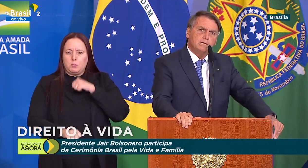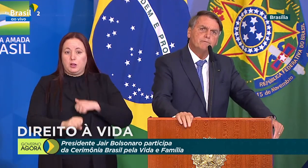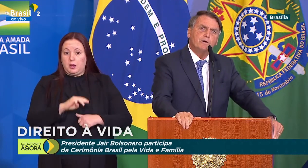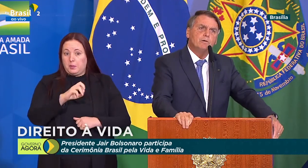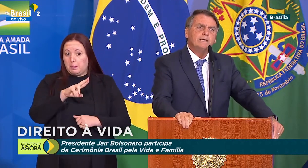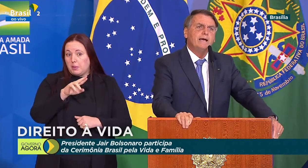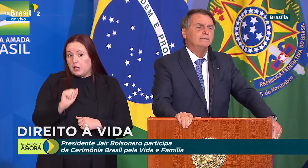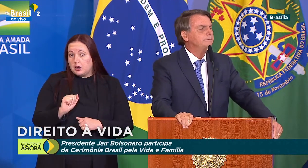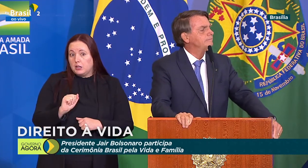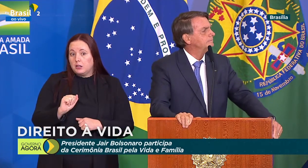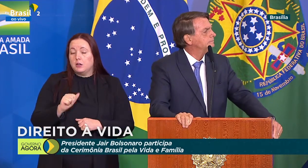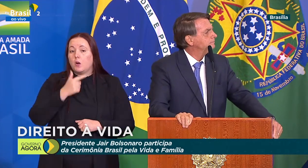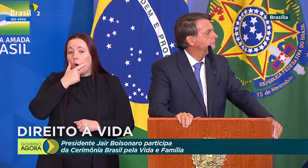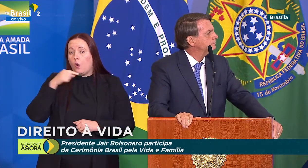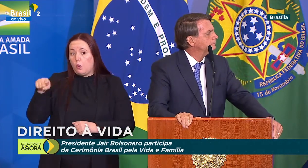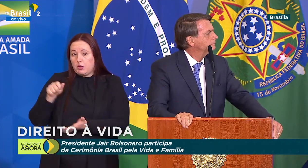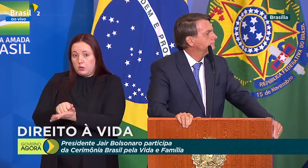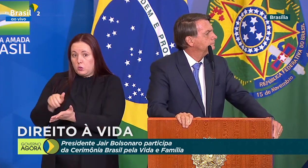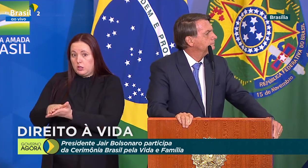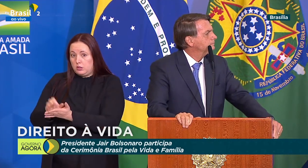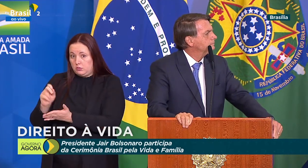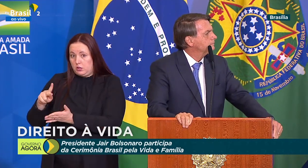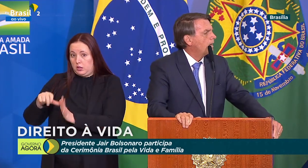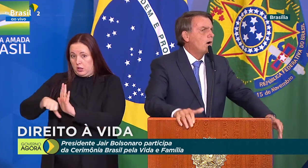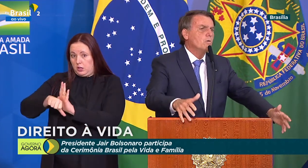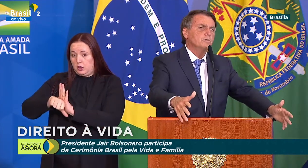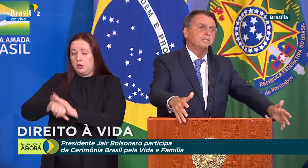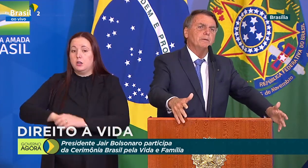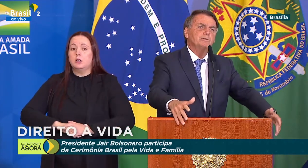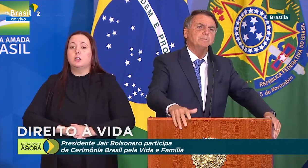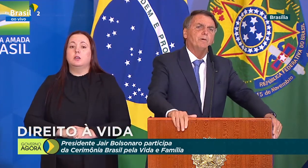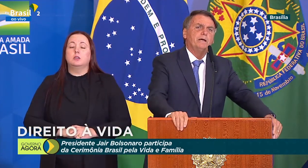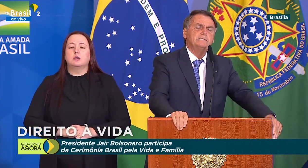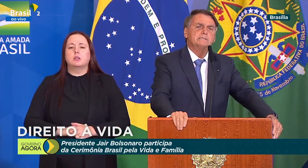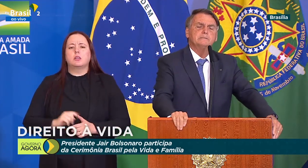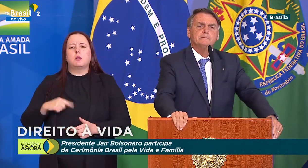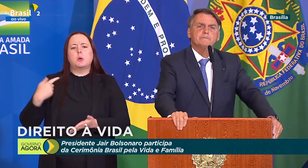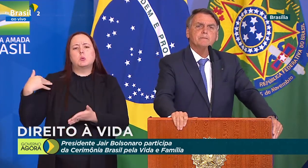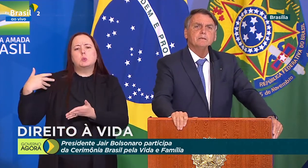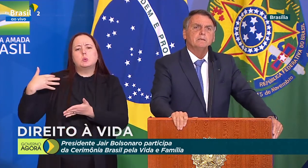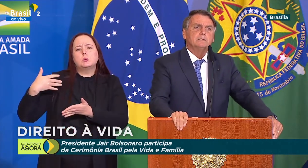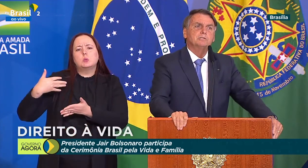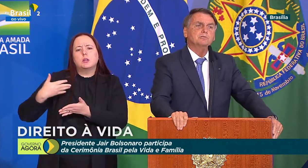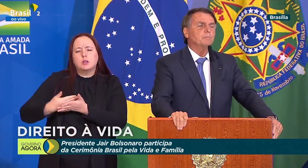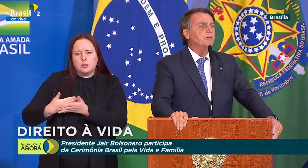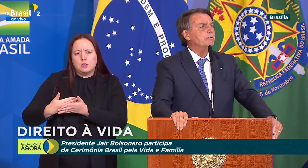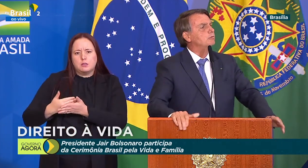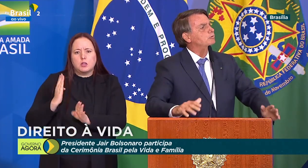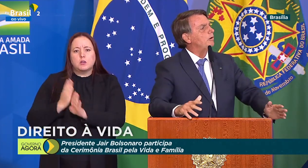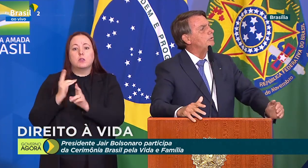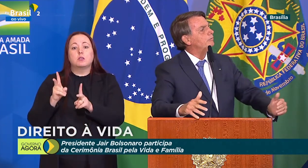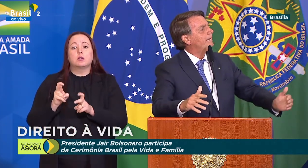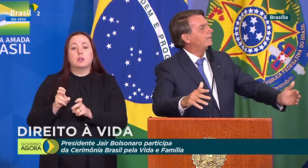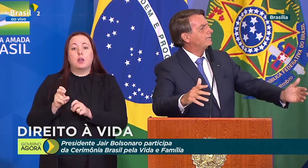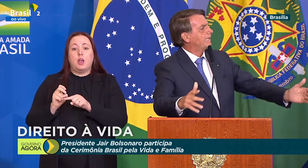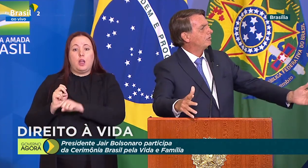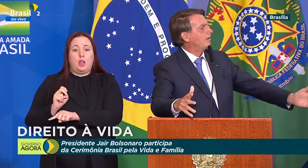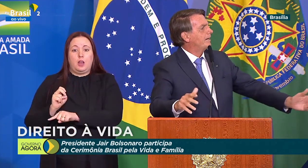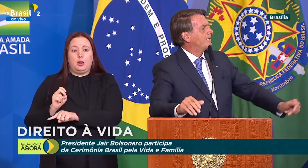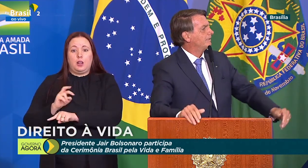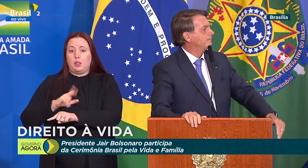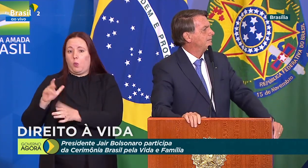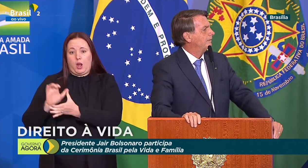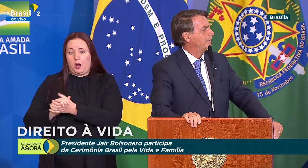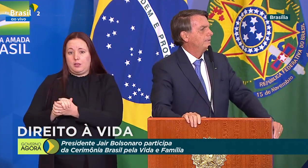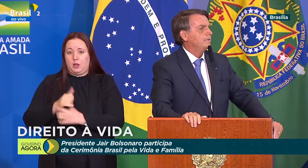e ele foi condenado a há algum tempo depois descobriu-se que o João não